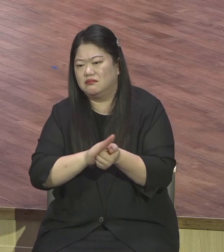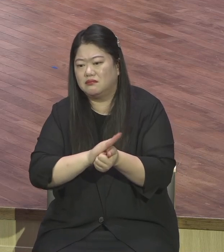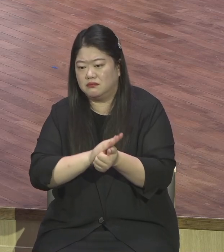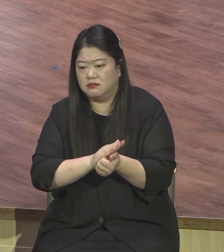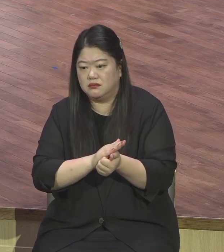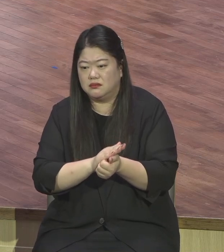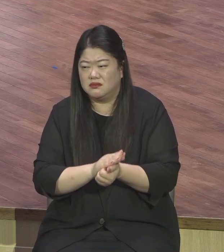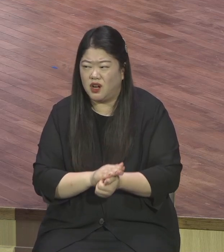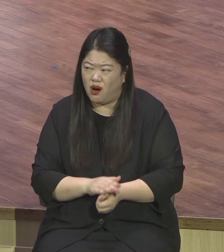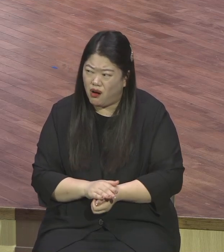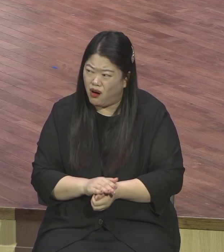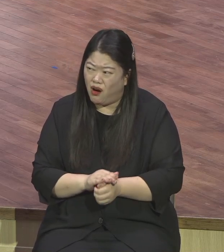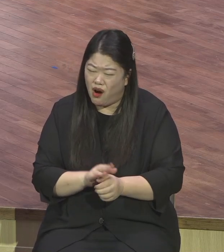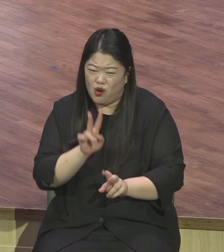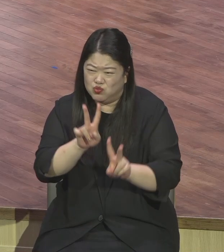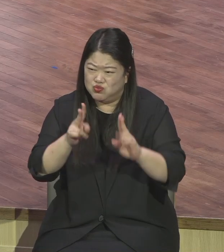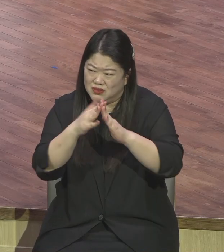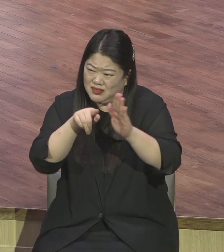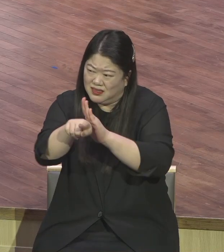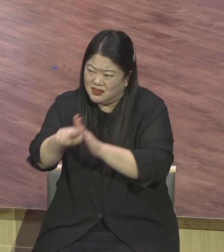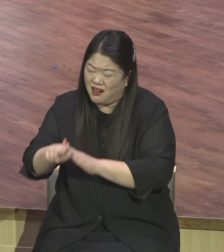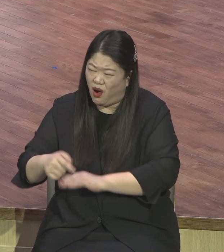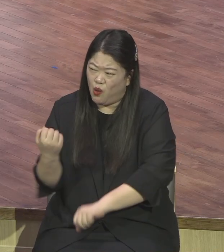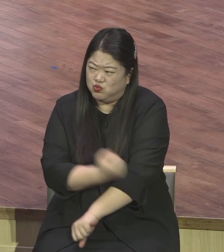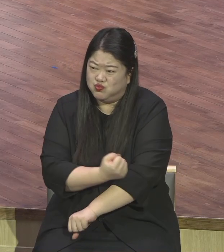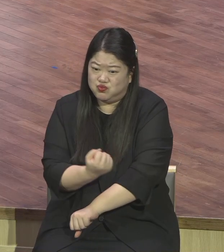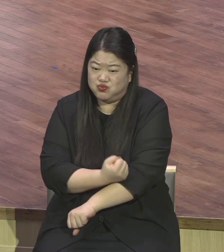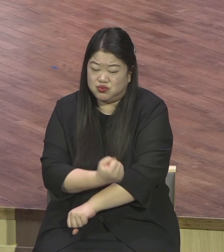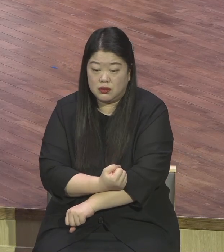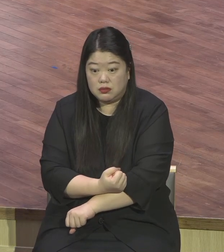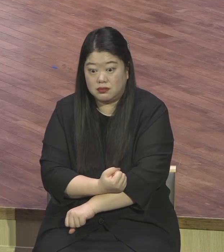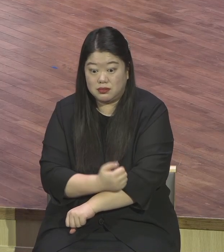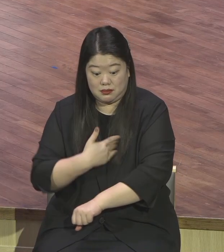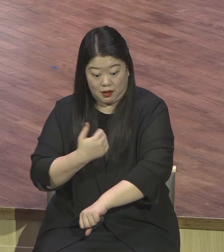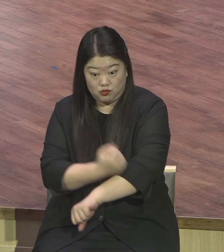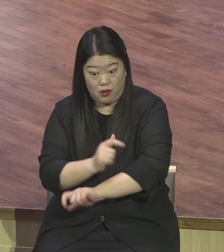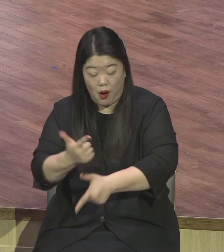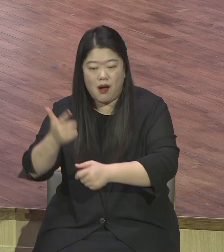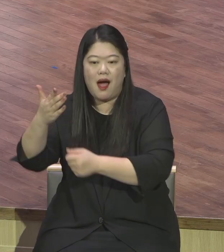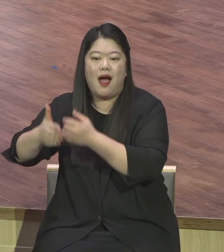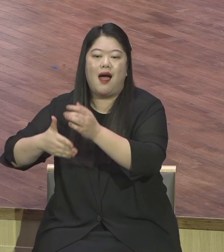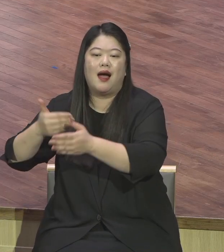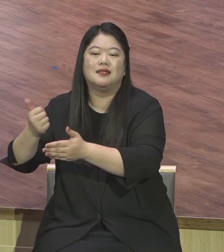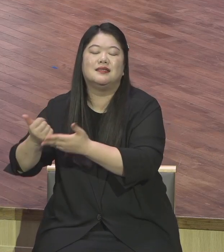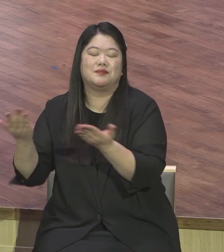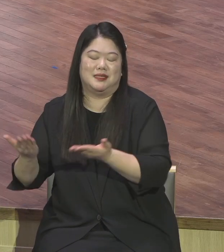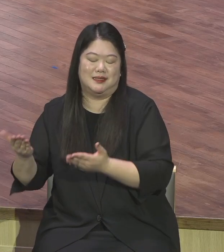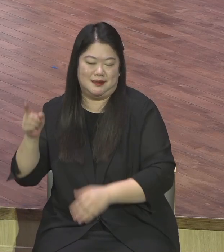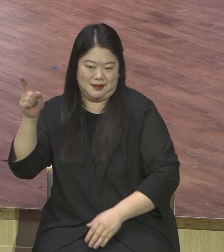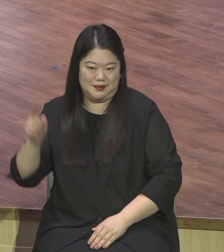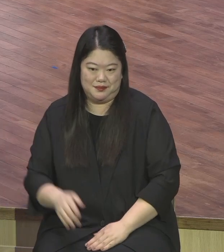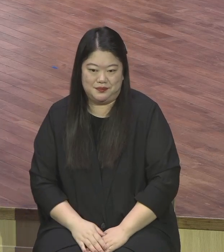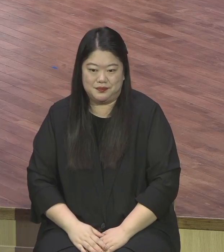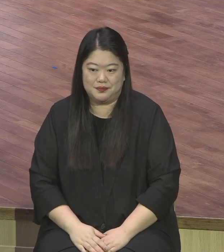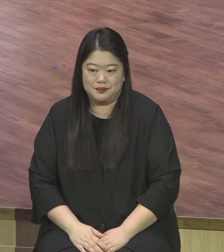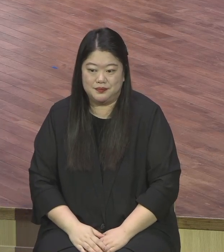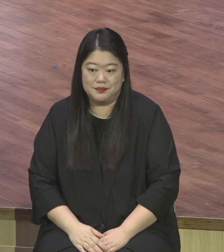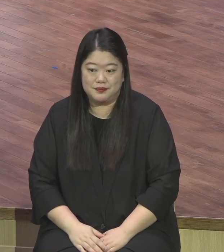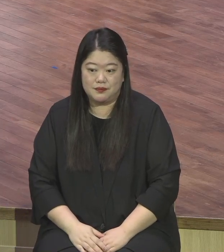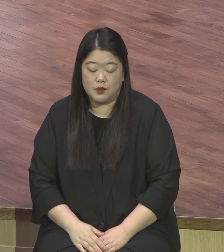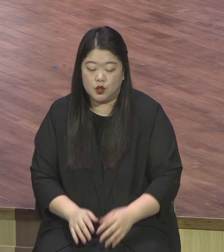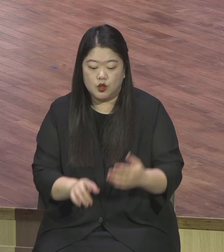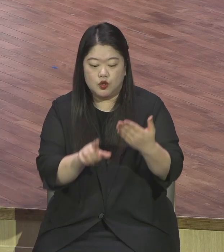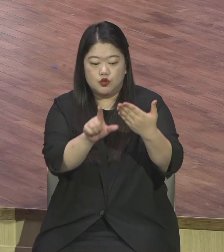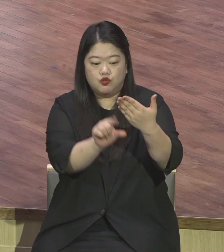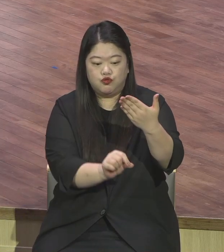하나님은 우리를 통해서 하시겠다는 것입니다. 9월 18일과 25일에 김포 통진의 237